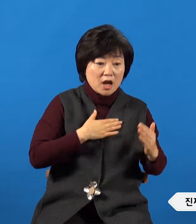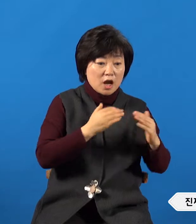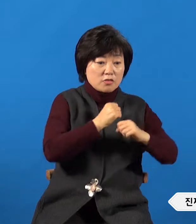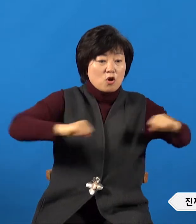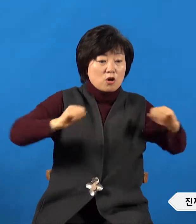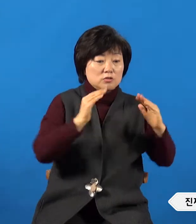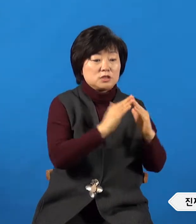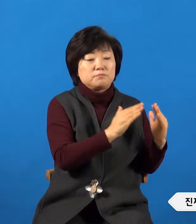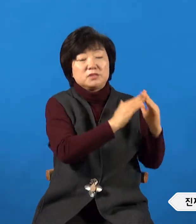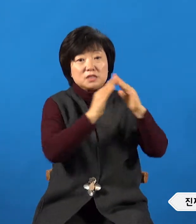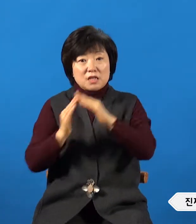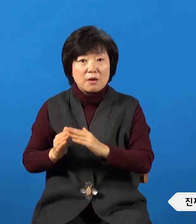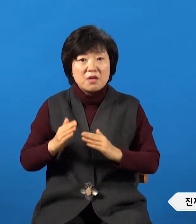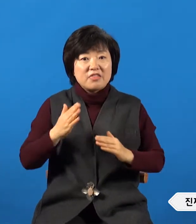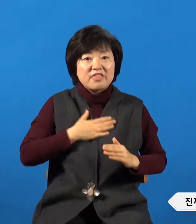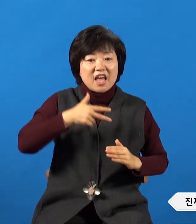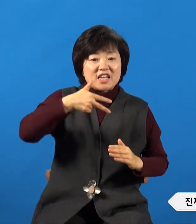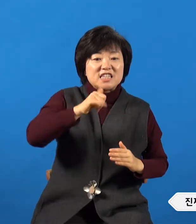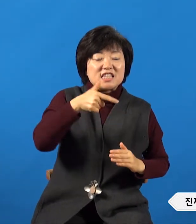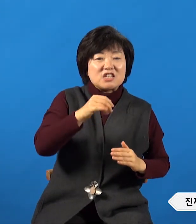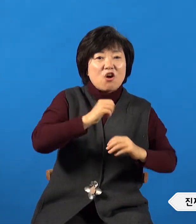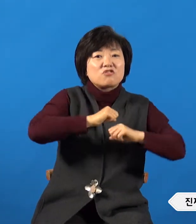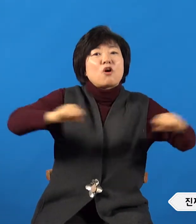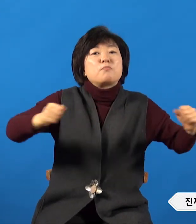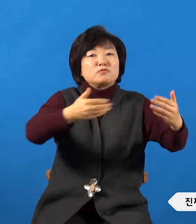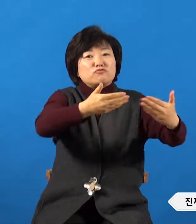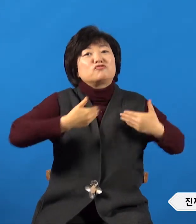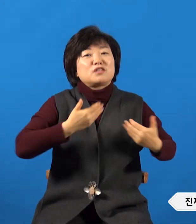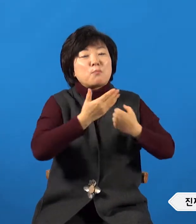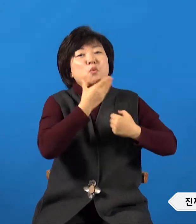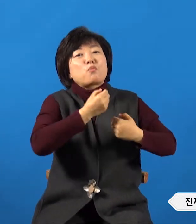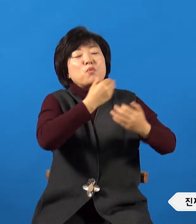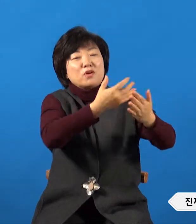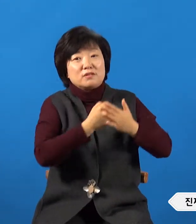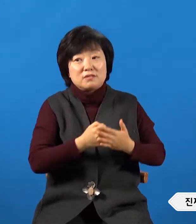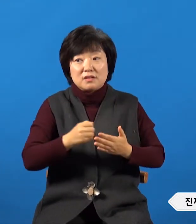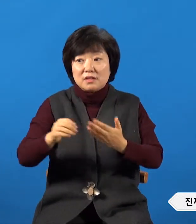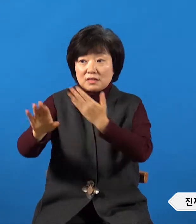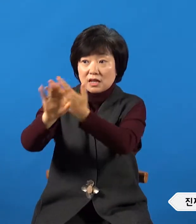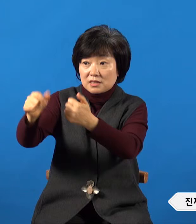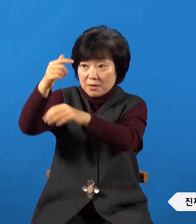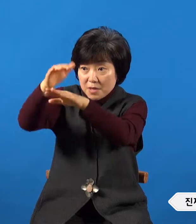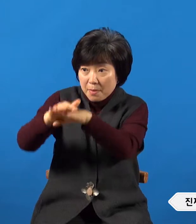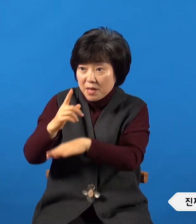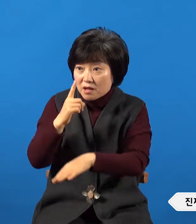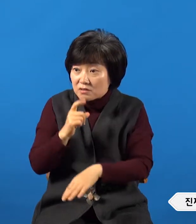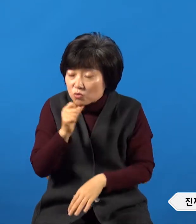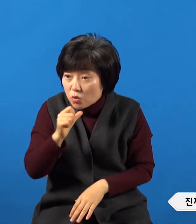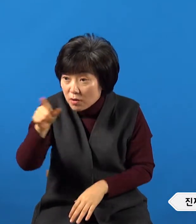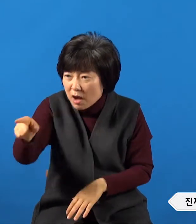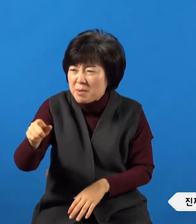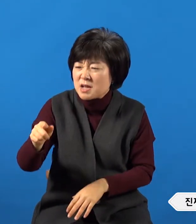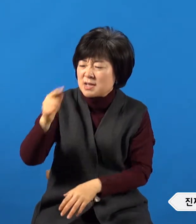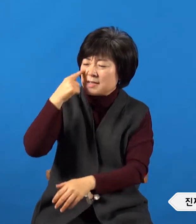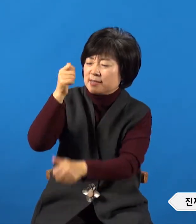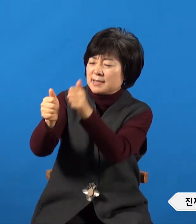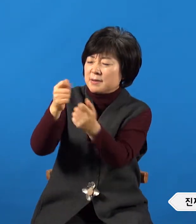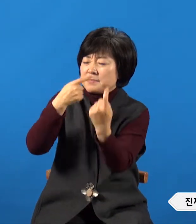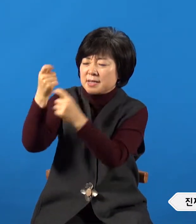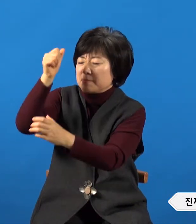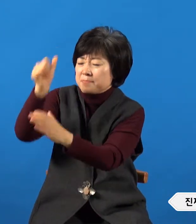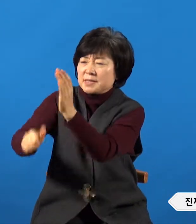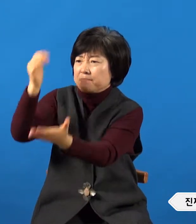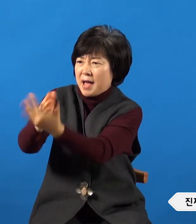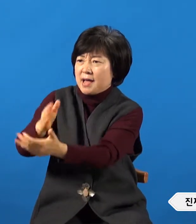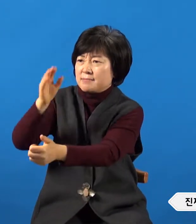내 지경을 넓히신다라고 이야기합니다. 남이 예배 시간에 졸면 시험에 들지 않도록 기도해야 된다고